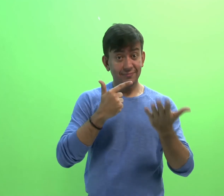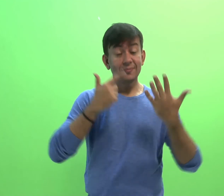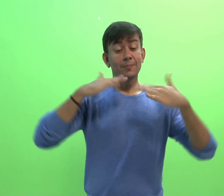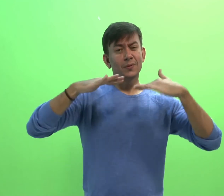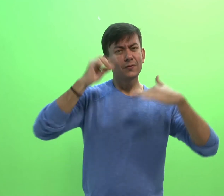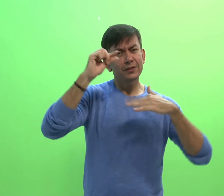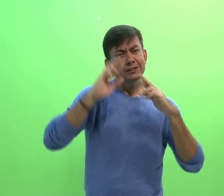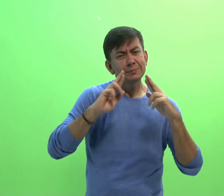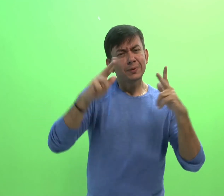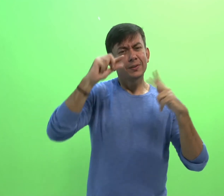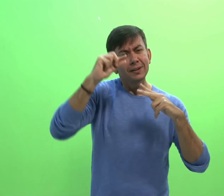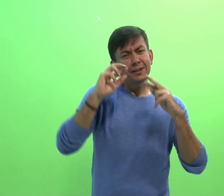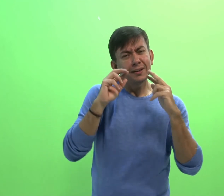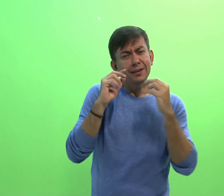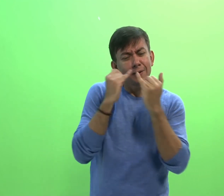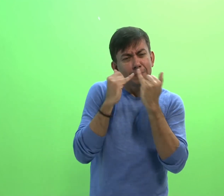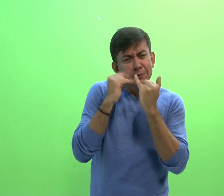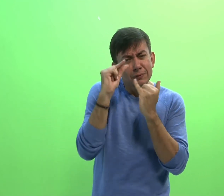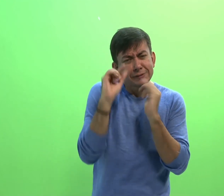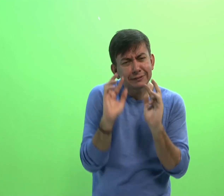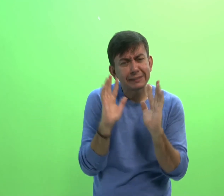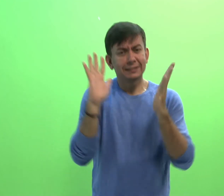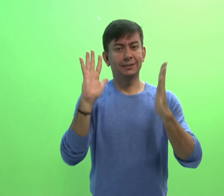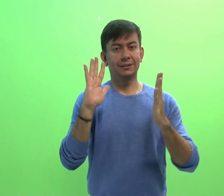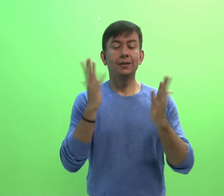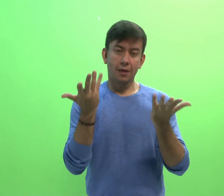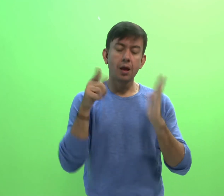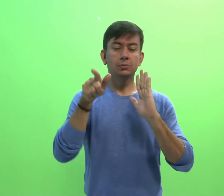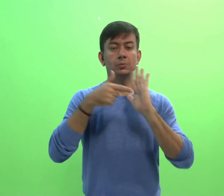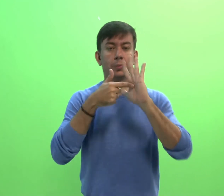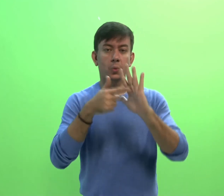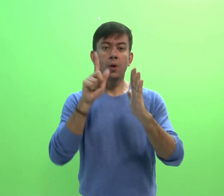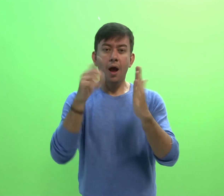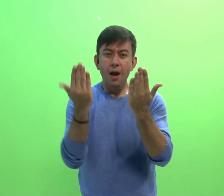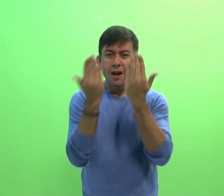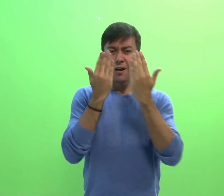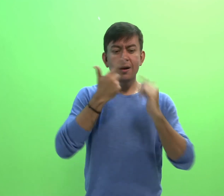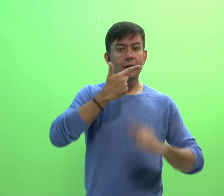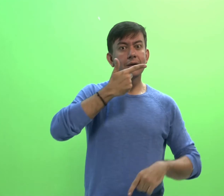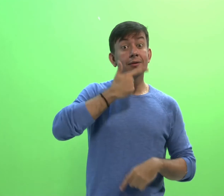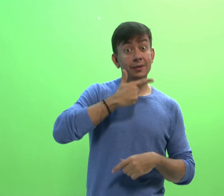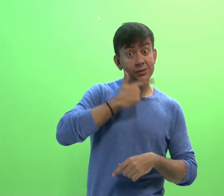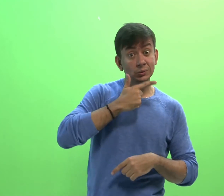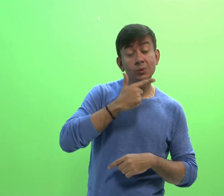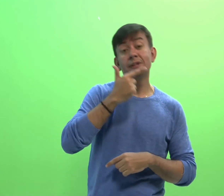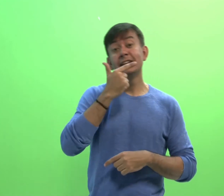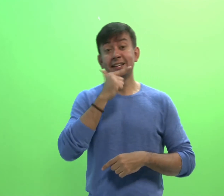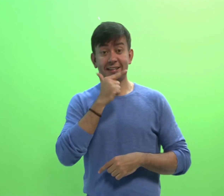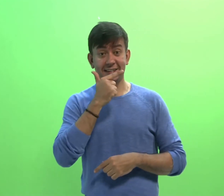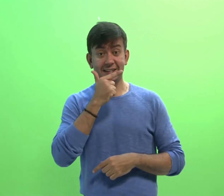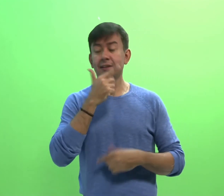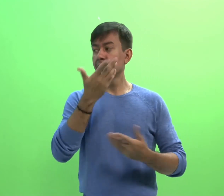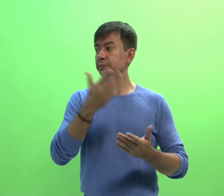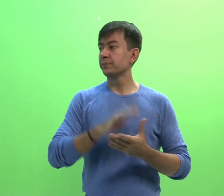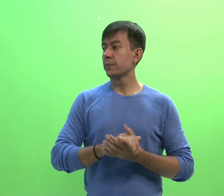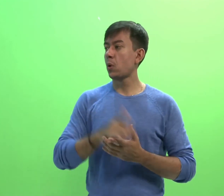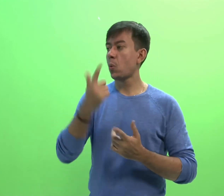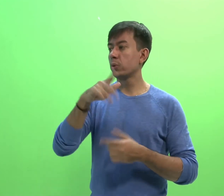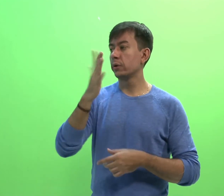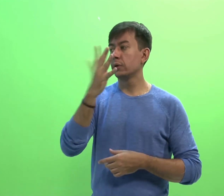Movimento pouquinho diferente. Então, a gente pode comparar o queijo com sorrir. Um outro